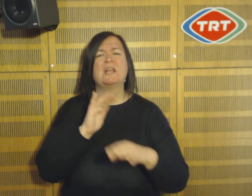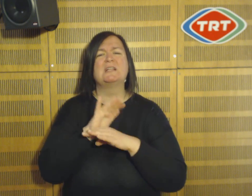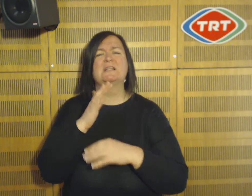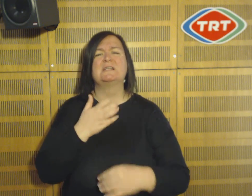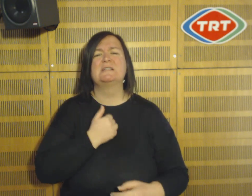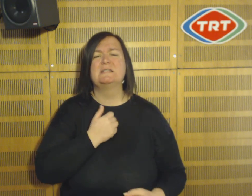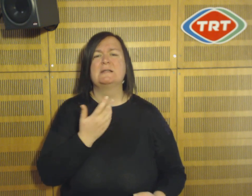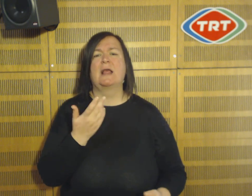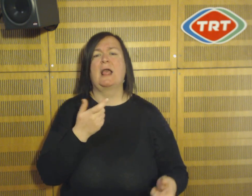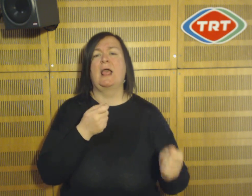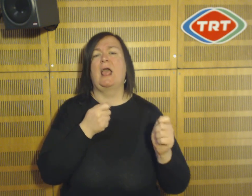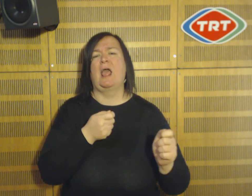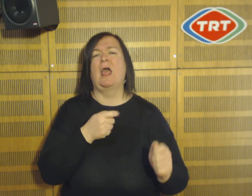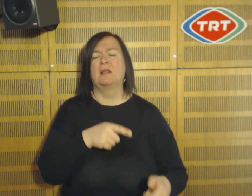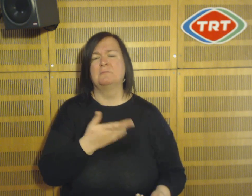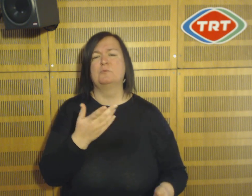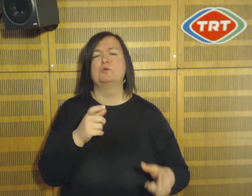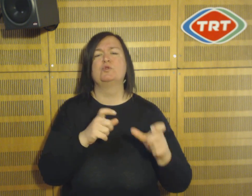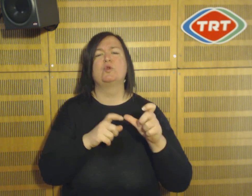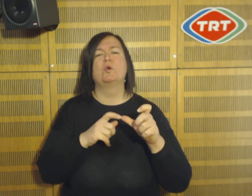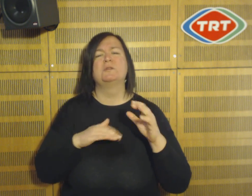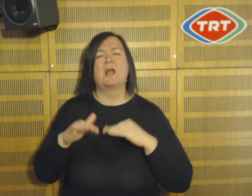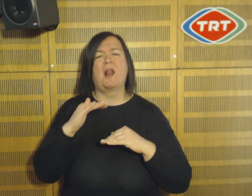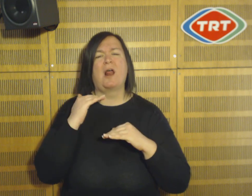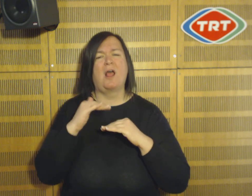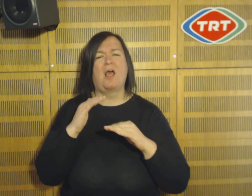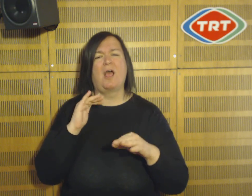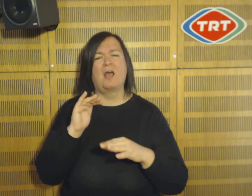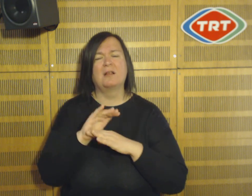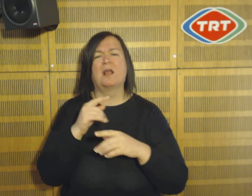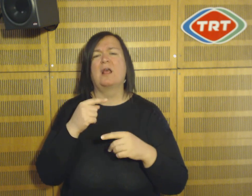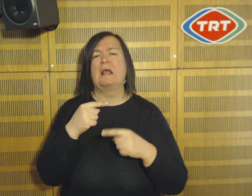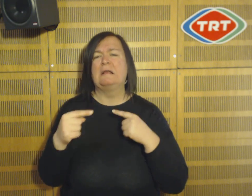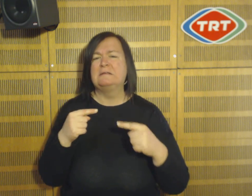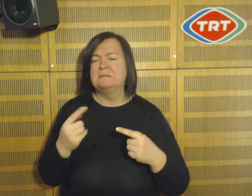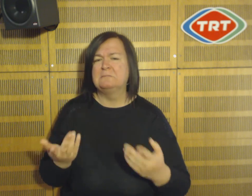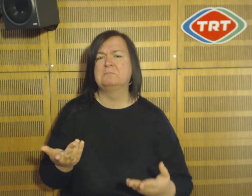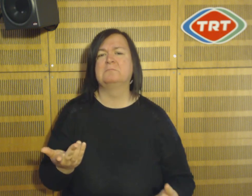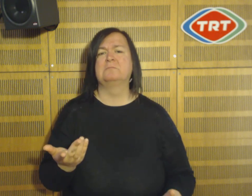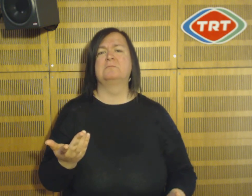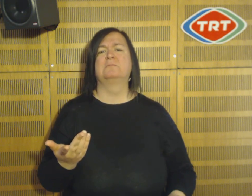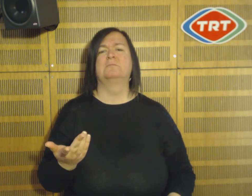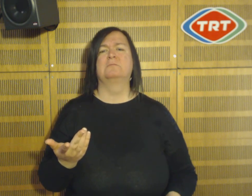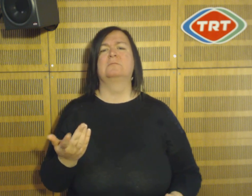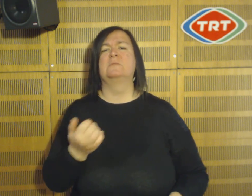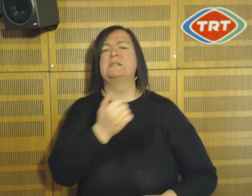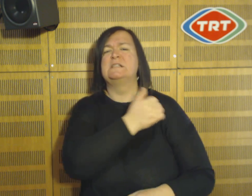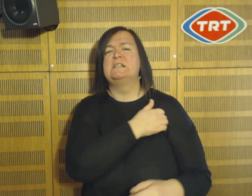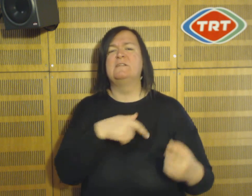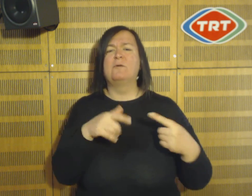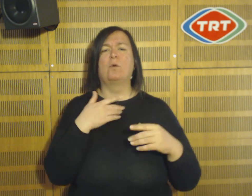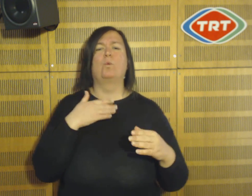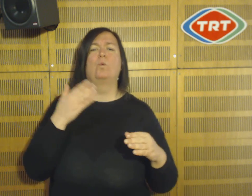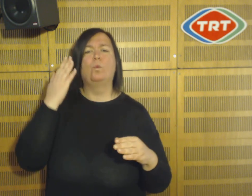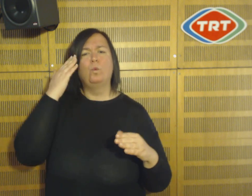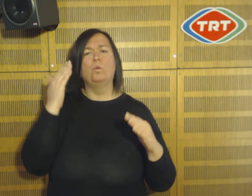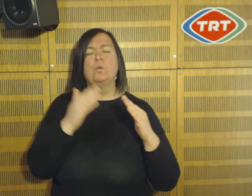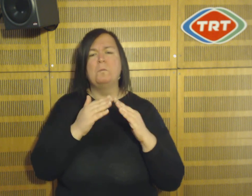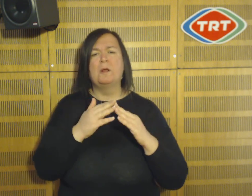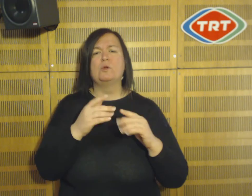genellikle eğitim hayatında ve sosyal hayatta Eee aksamalar oluyor işte eee sınıf ortamına adapte olabilme sosyal hayatta